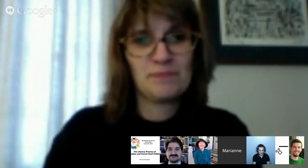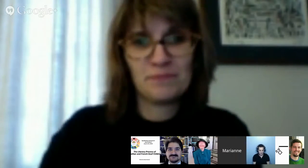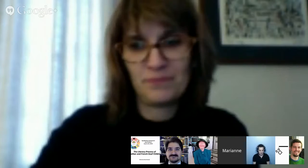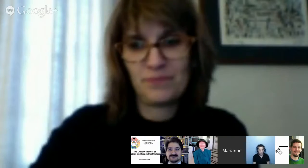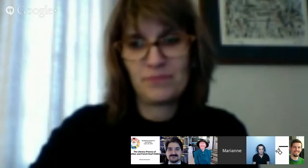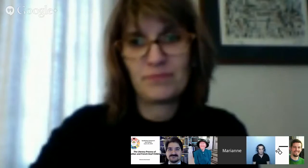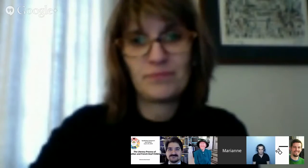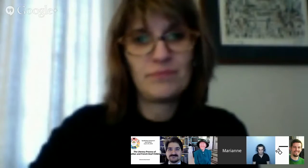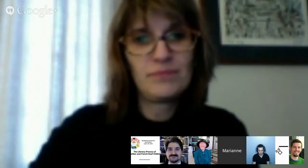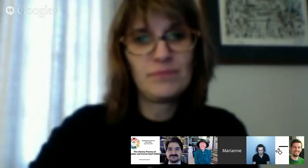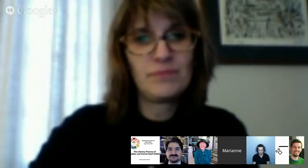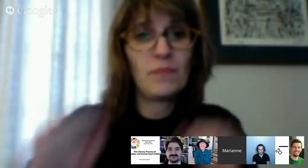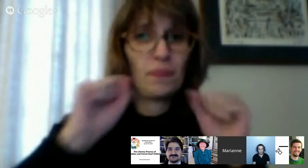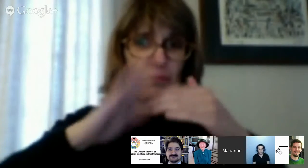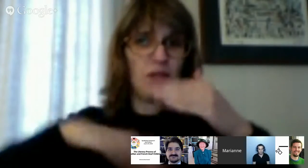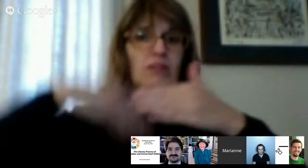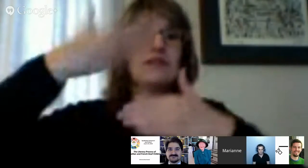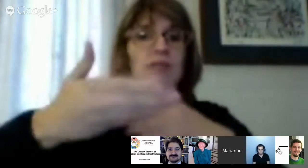sinais?